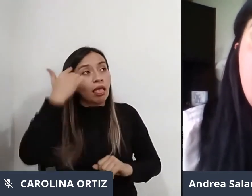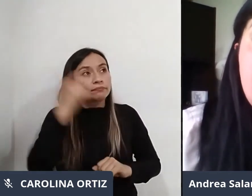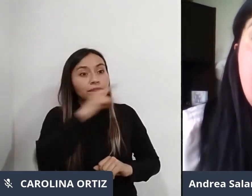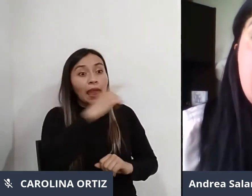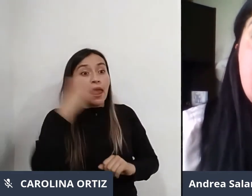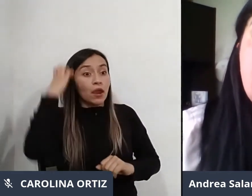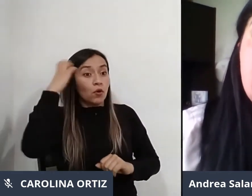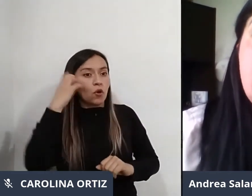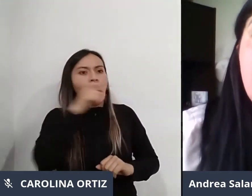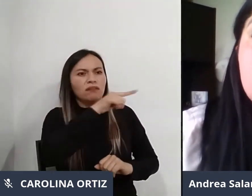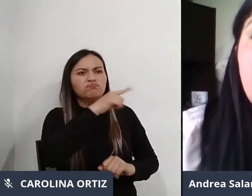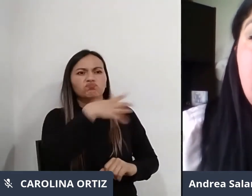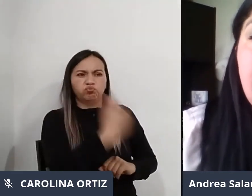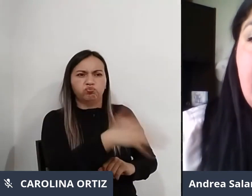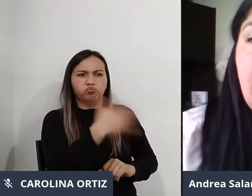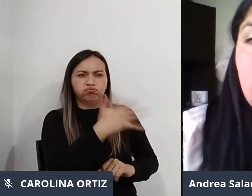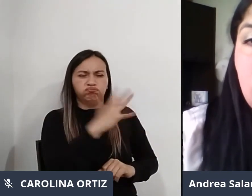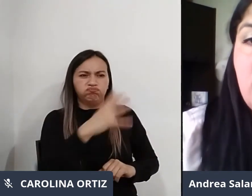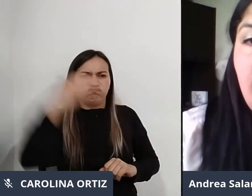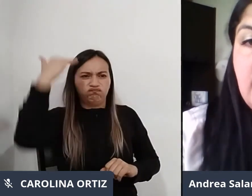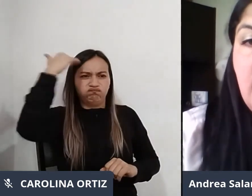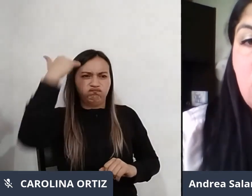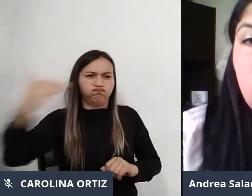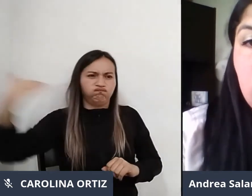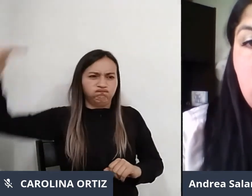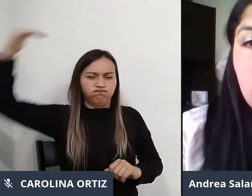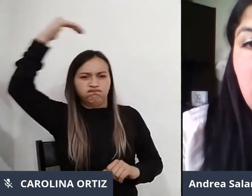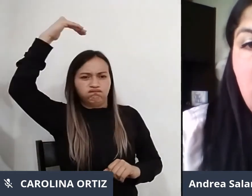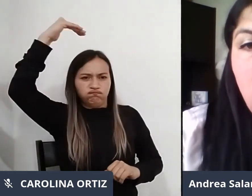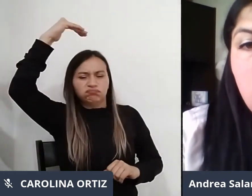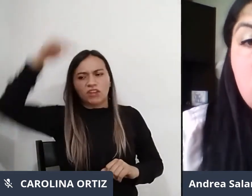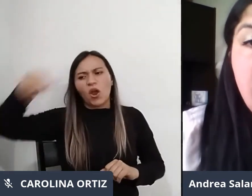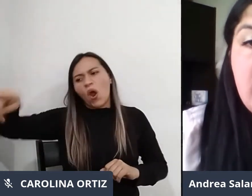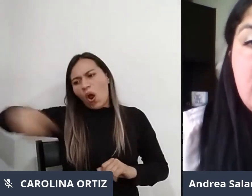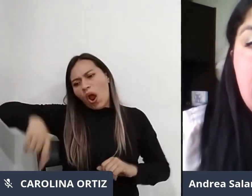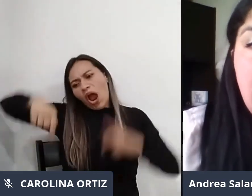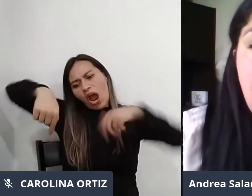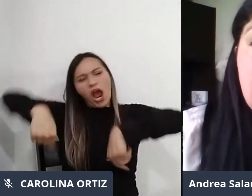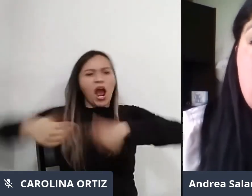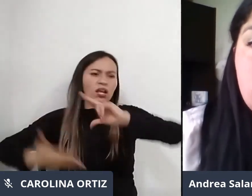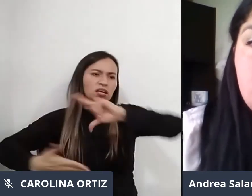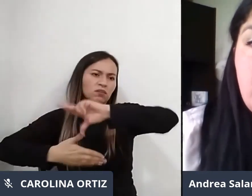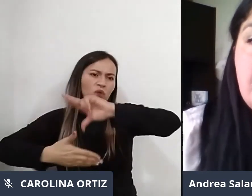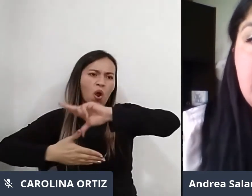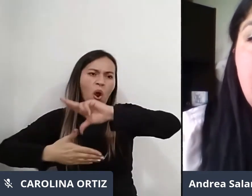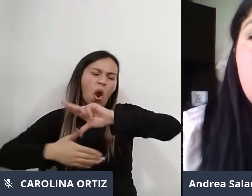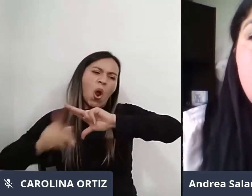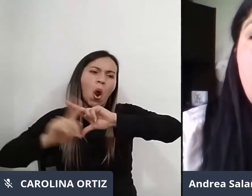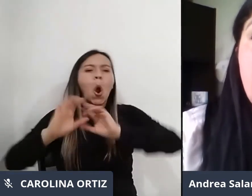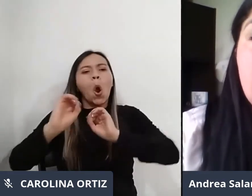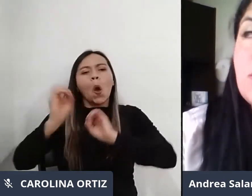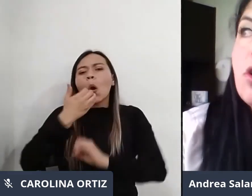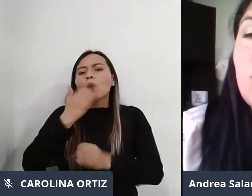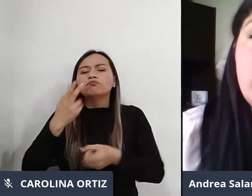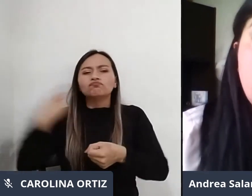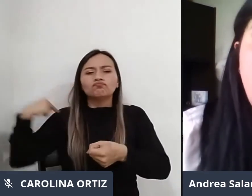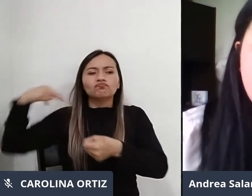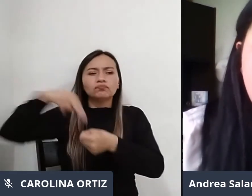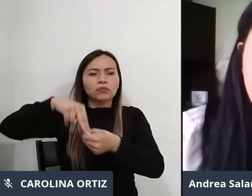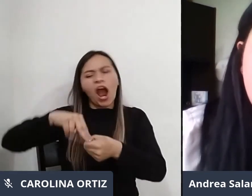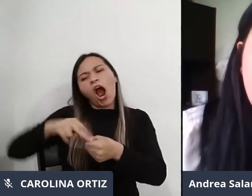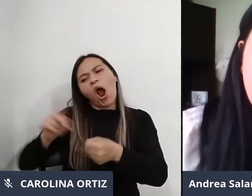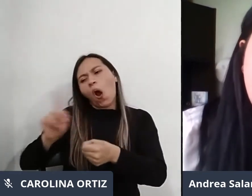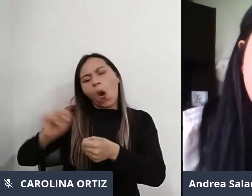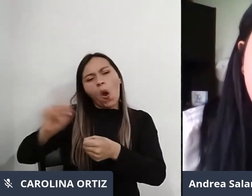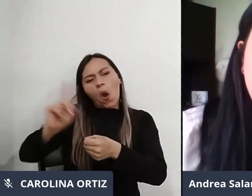saber y desde esa perspectiva negando los saberes de los otros, como los saberes indígenas con sus perspectivas sobre la relación con la